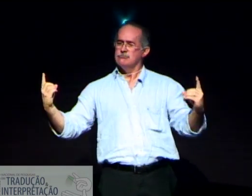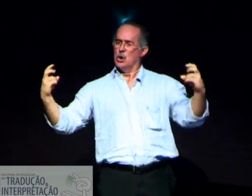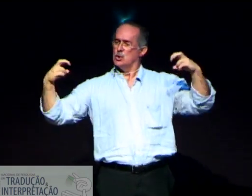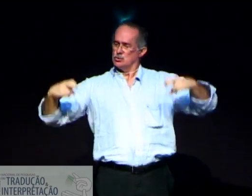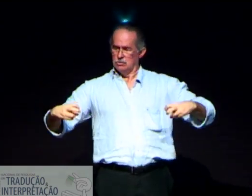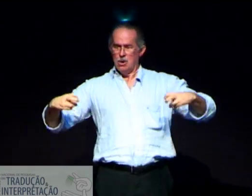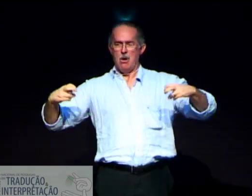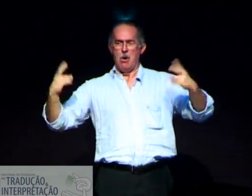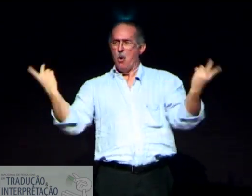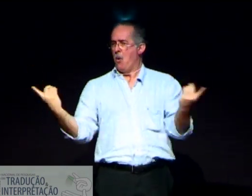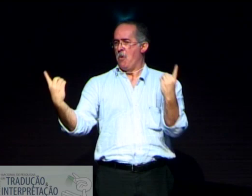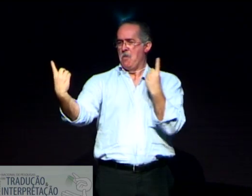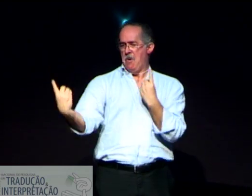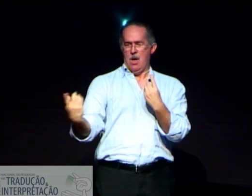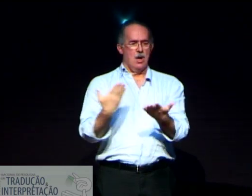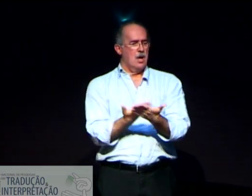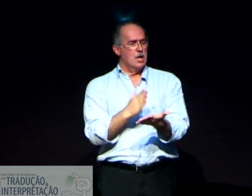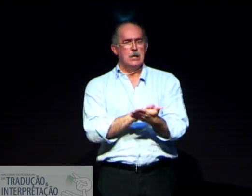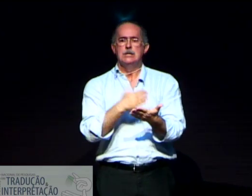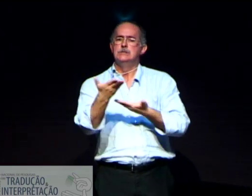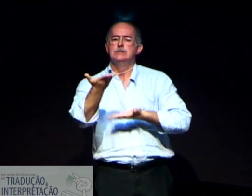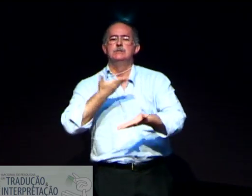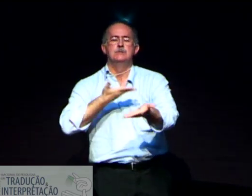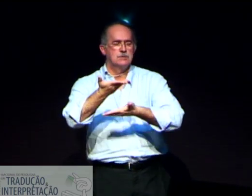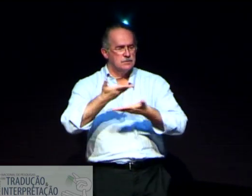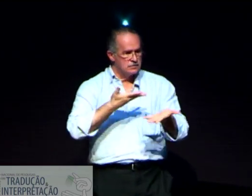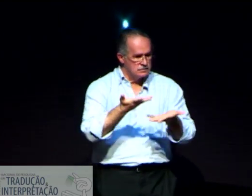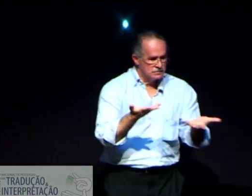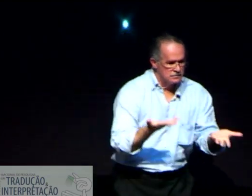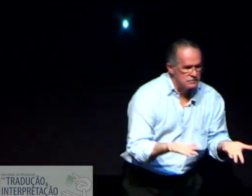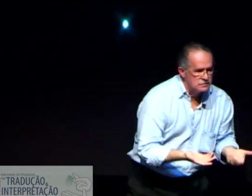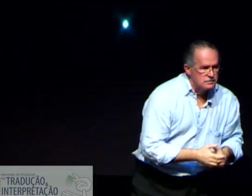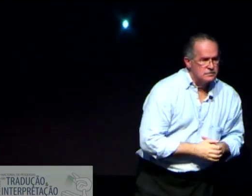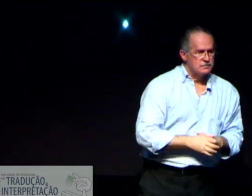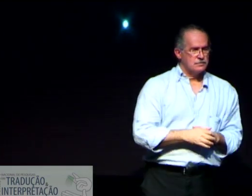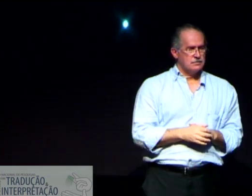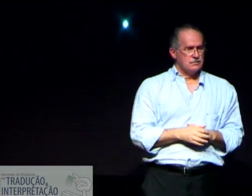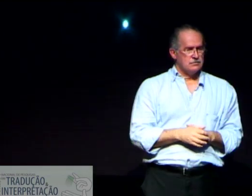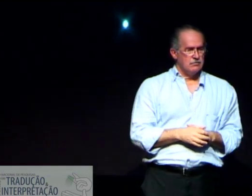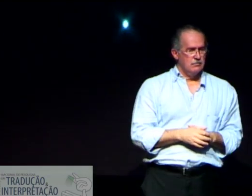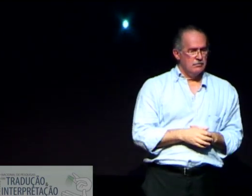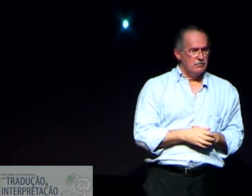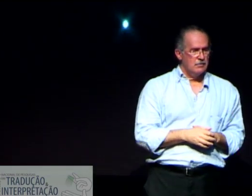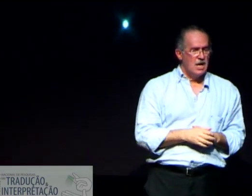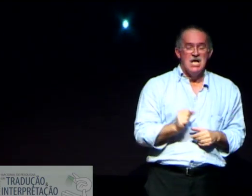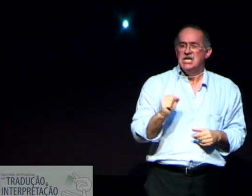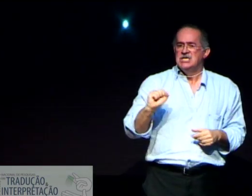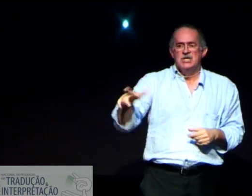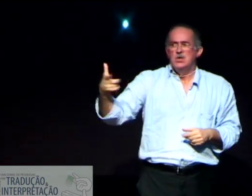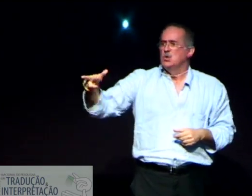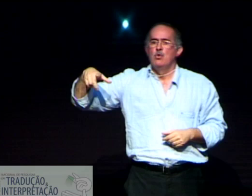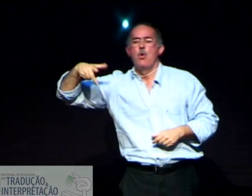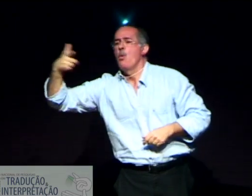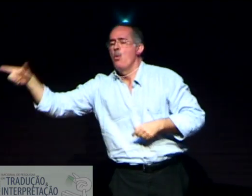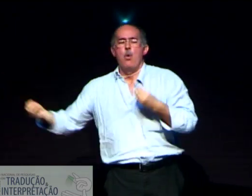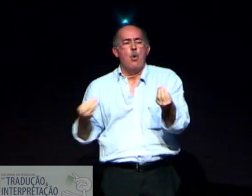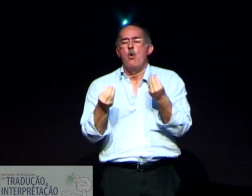É impossível pensar no homem fora das relações que os ligam